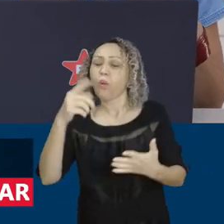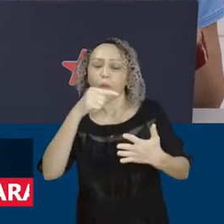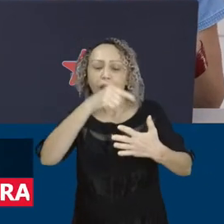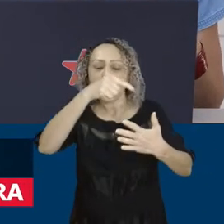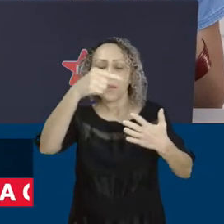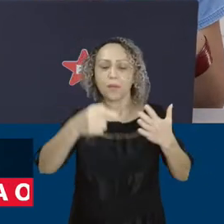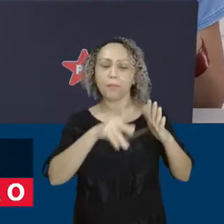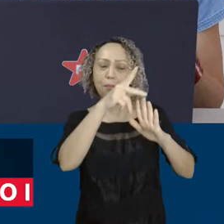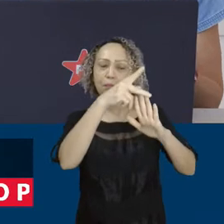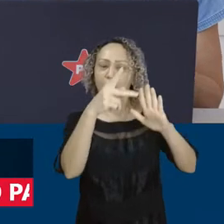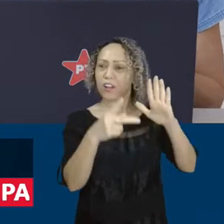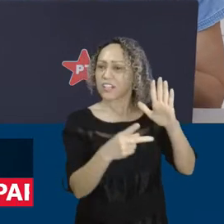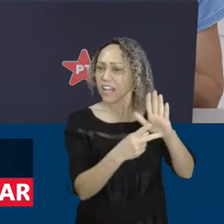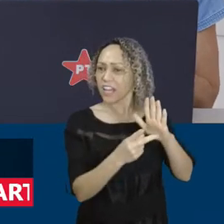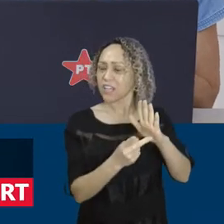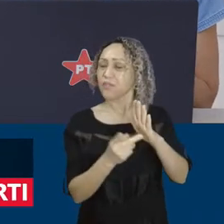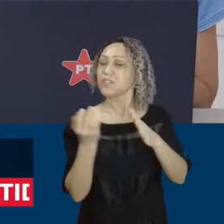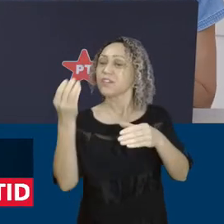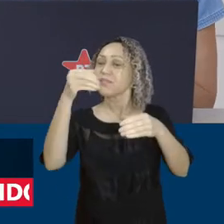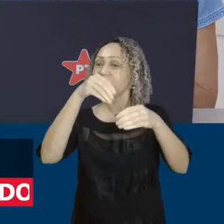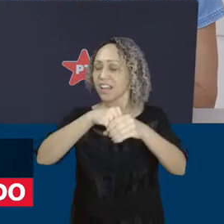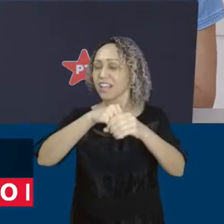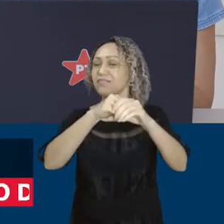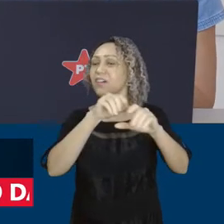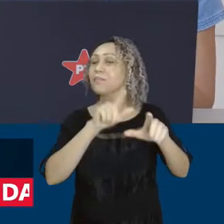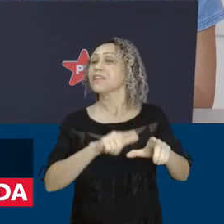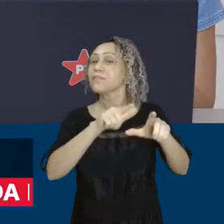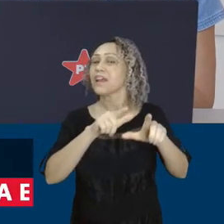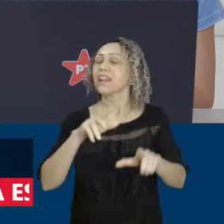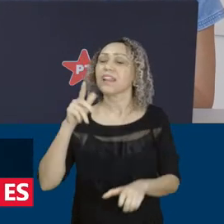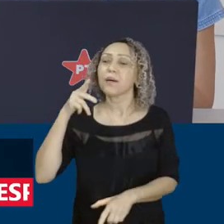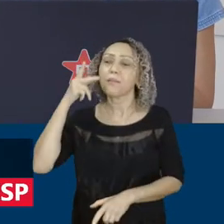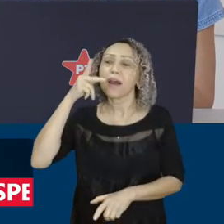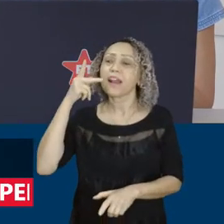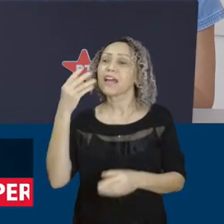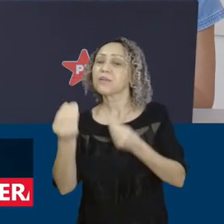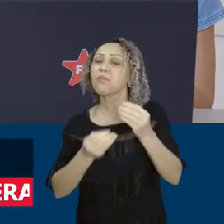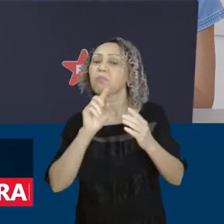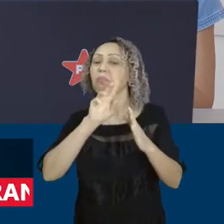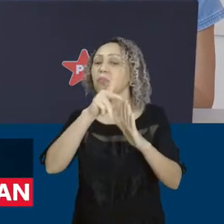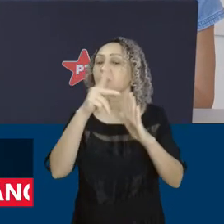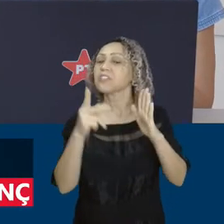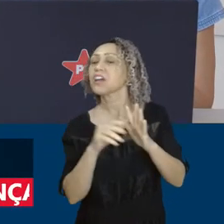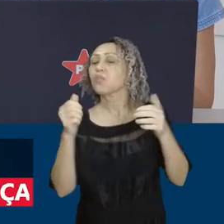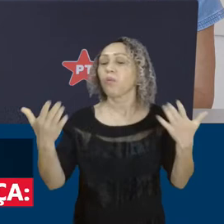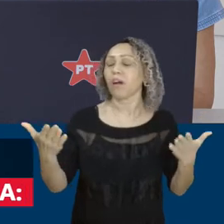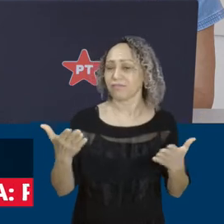pretende levar para a Assembleia Legislativa da Paraíba.